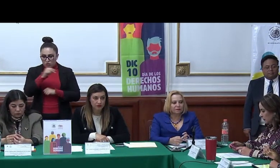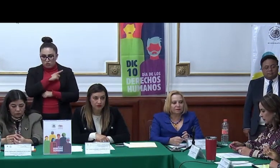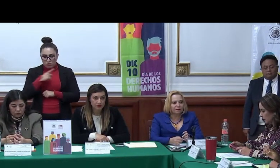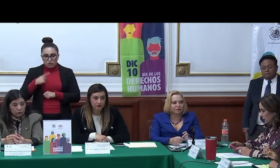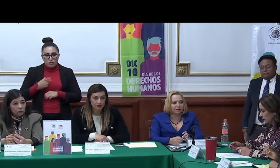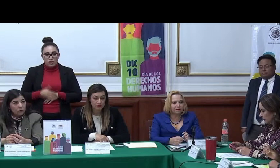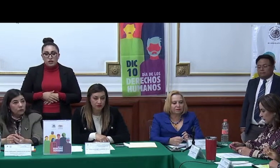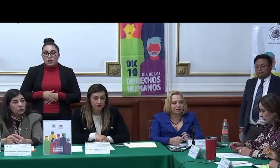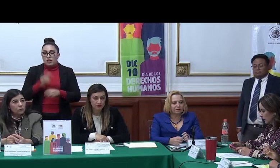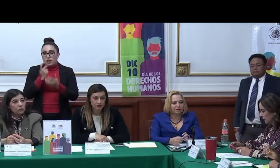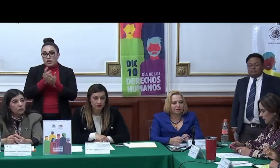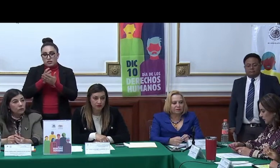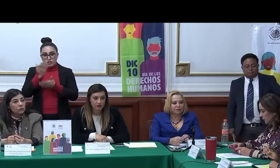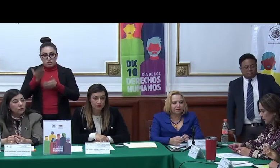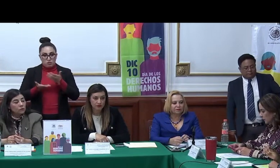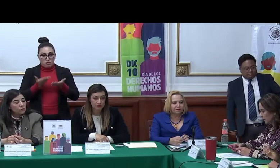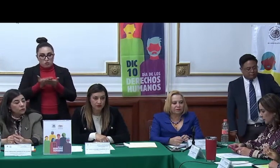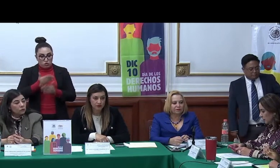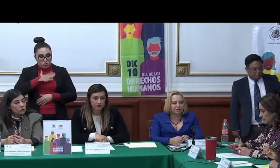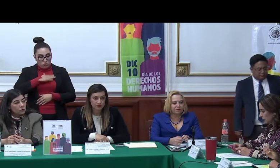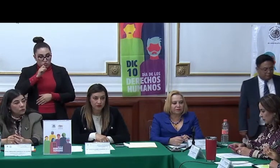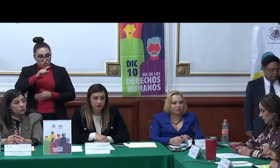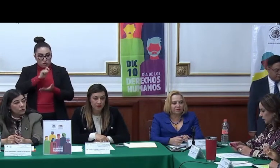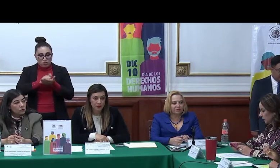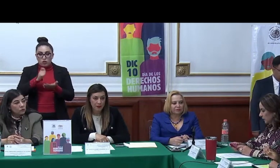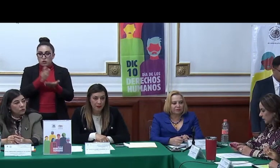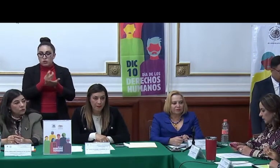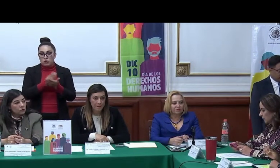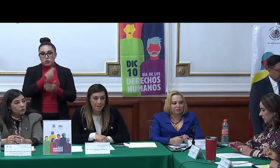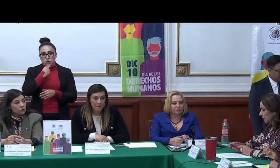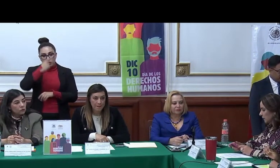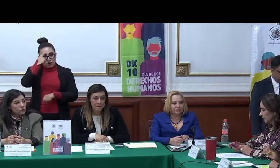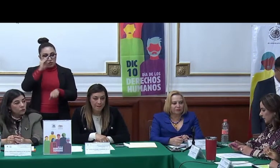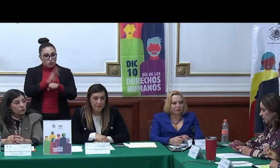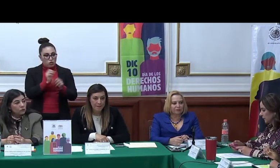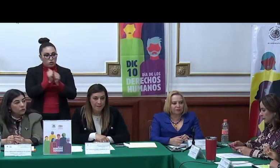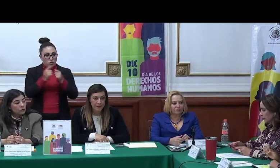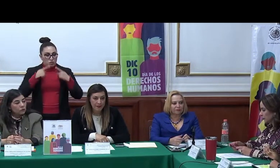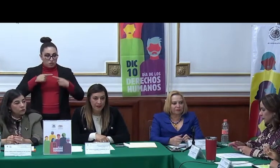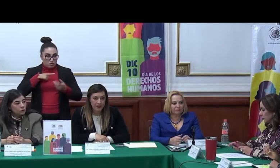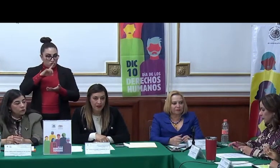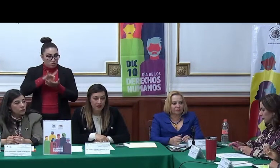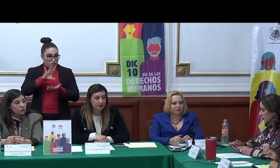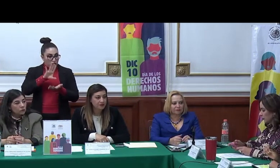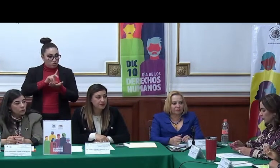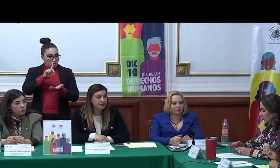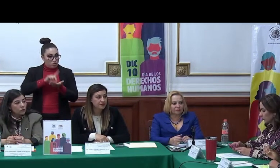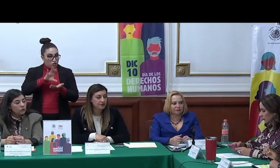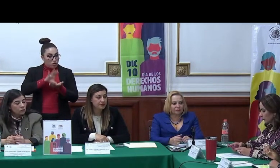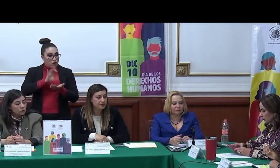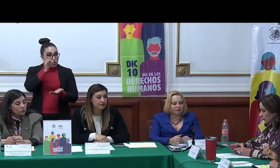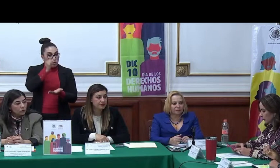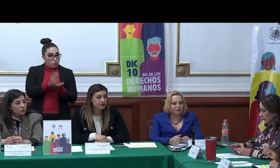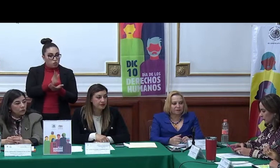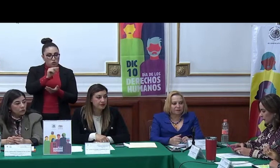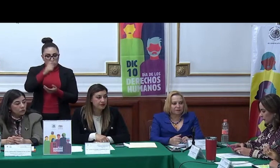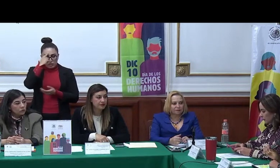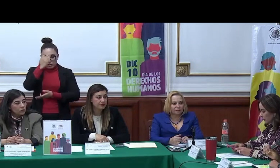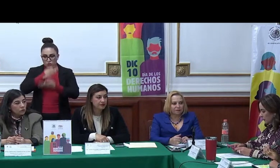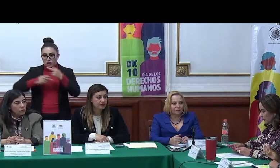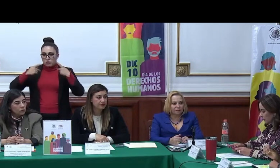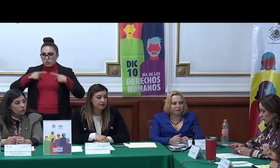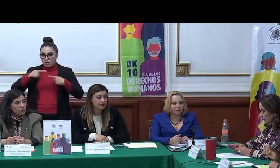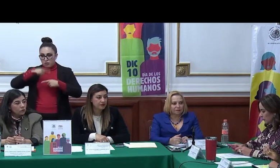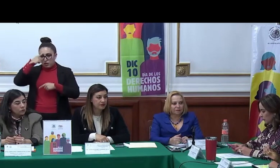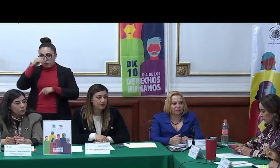este punto de acuerdo no solo busca beneficiar a las personas con discapacidad, sino a toda la ciudadanía. Las mejoras